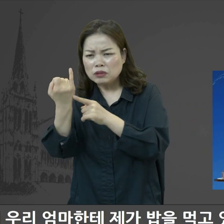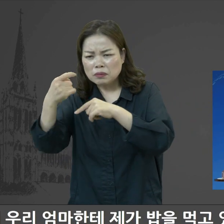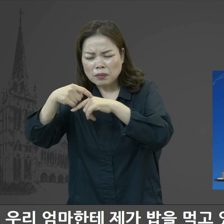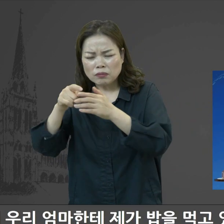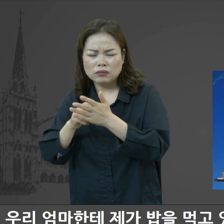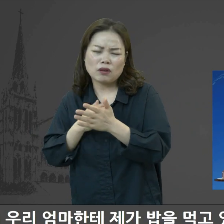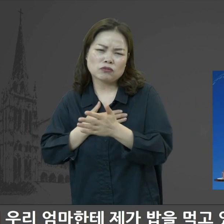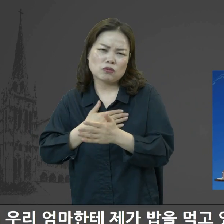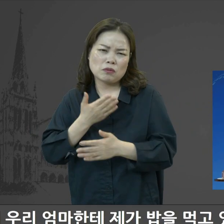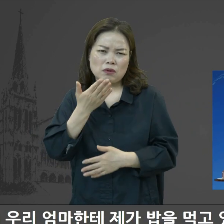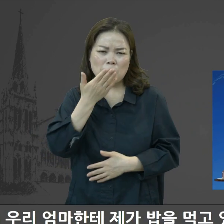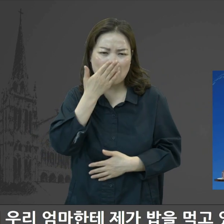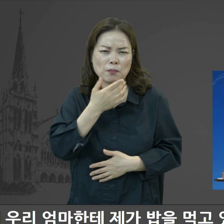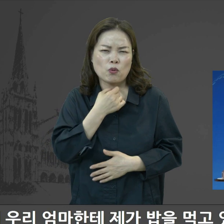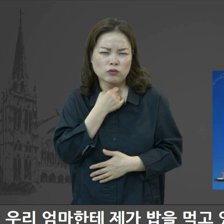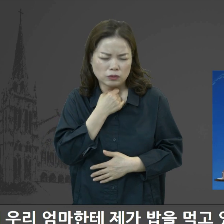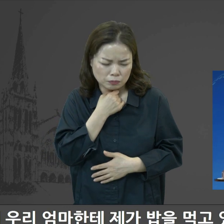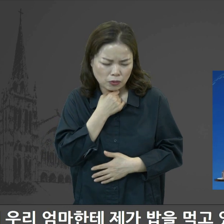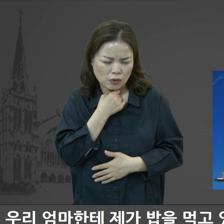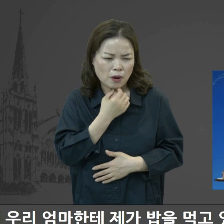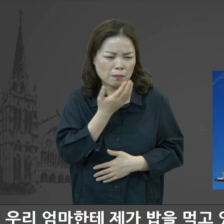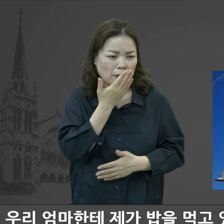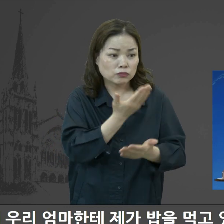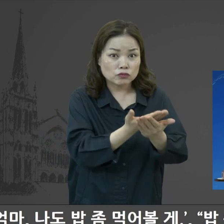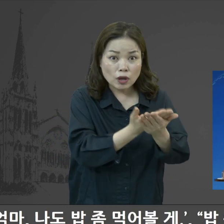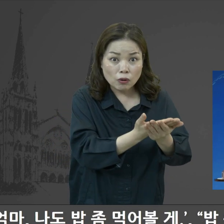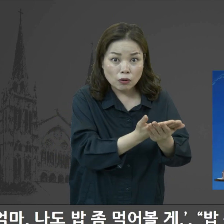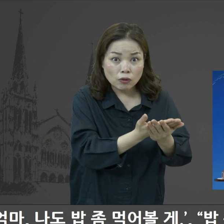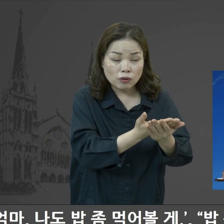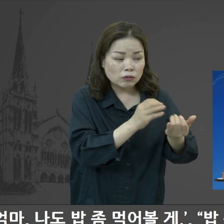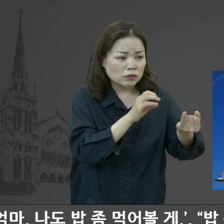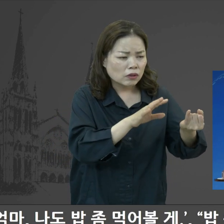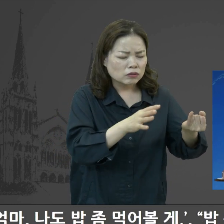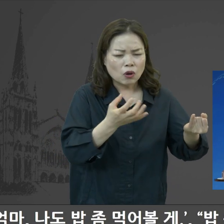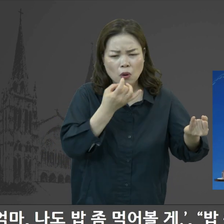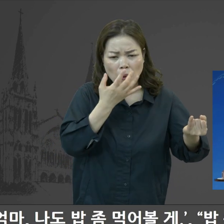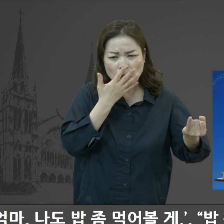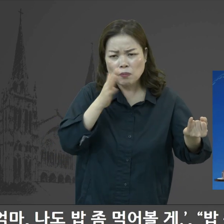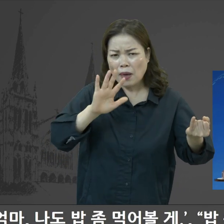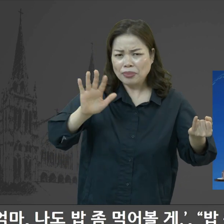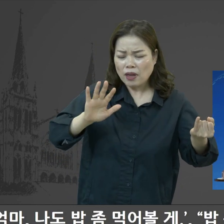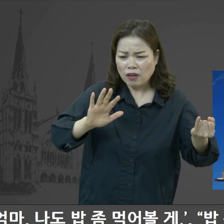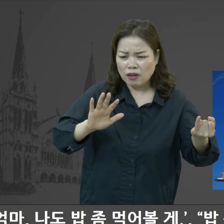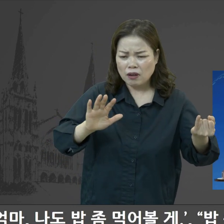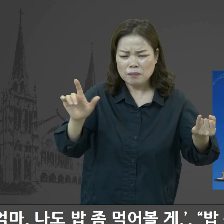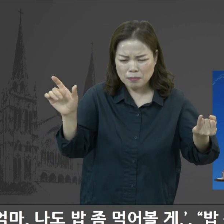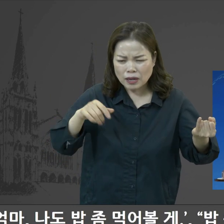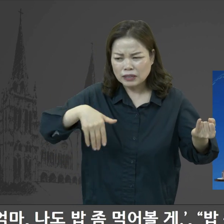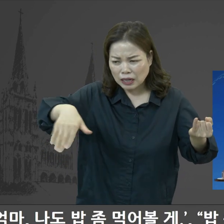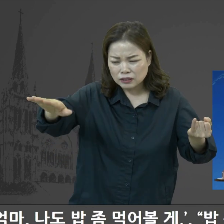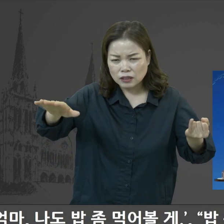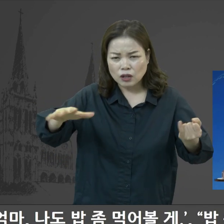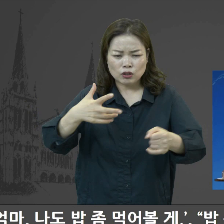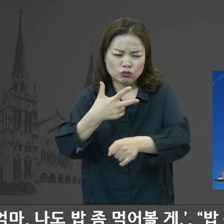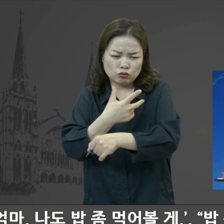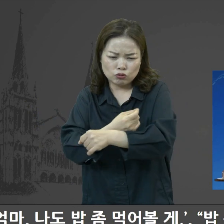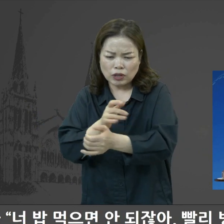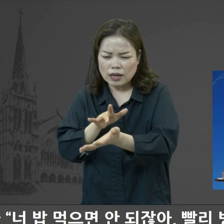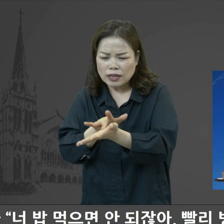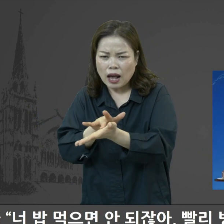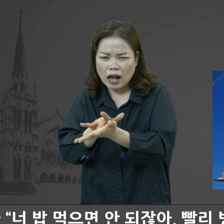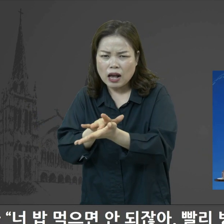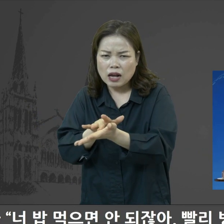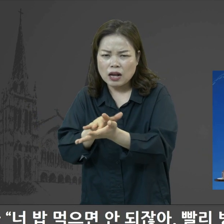엄마 나도 밥 좀 먹어볼게. 밥 좀 줘봐요. 그랬더니 우리 엄마가 너 밥 먹으면 안 되잖아. 빨리 가서 주사하고 약부터